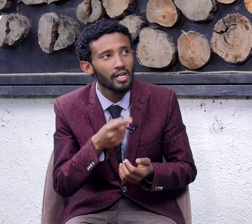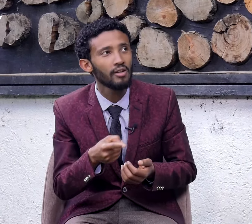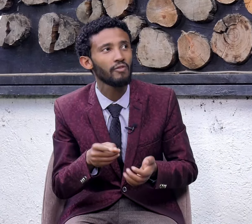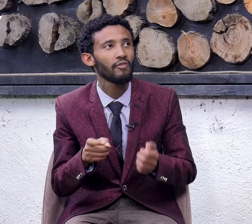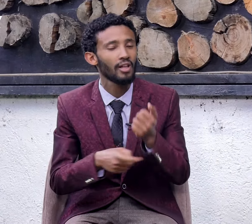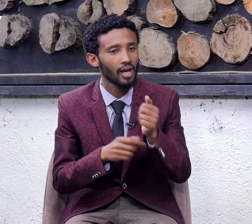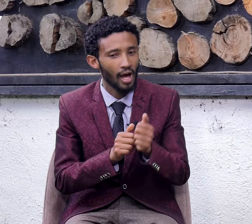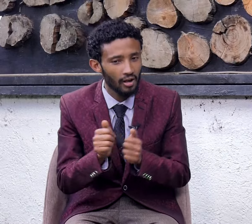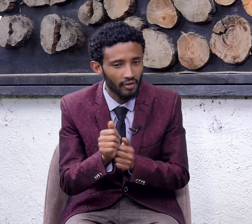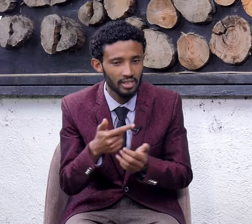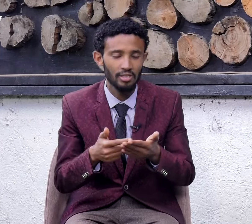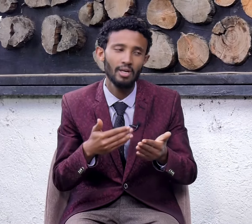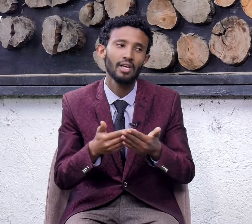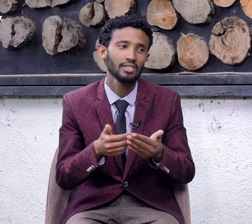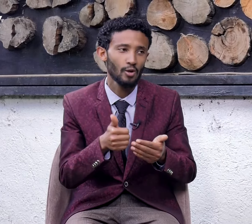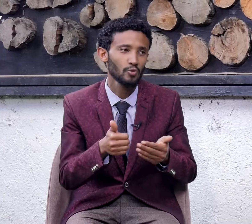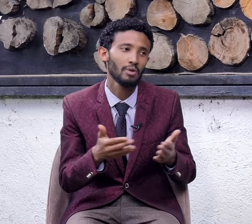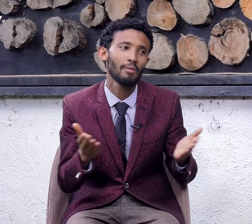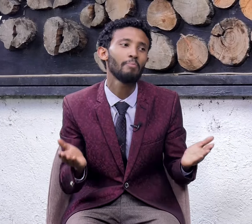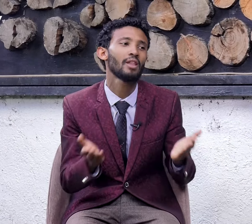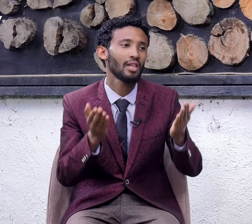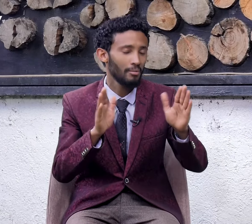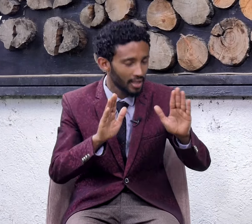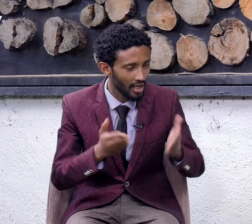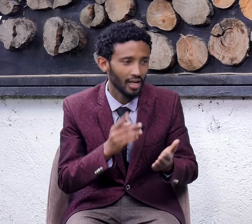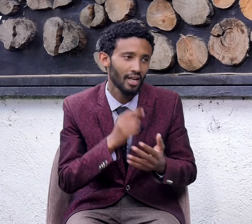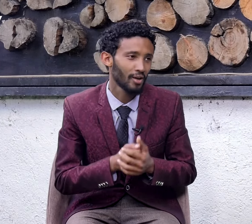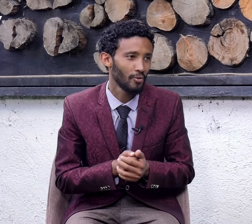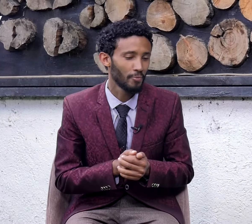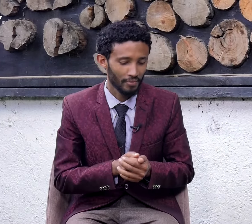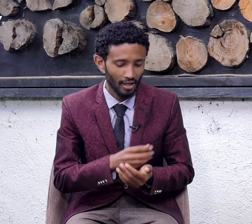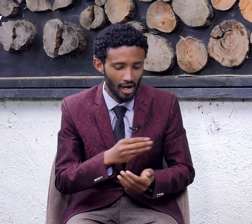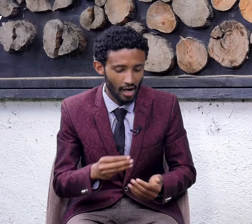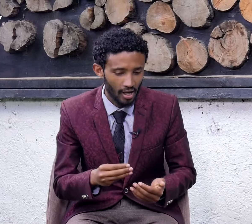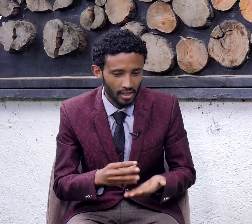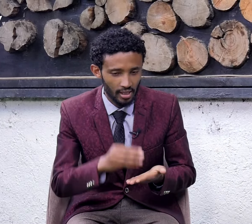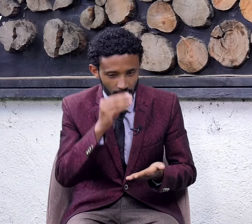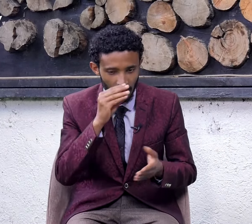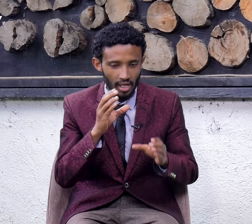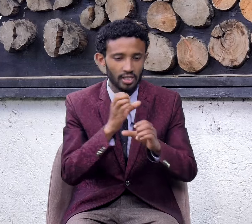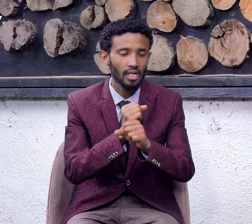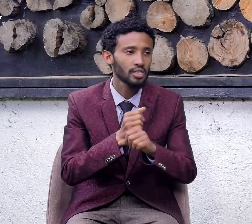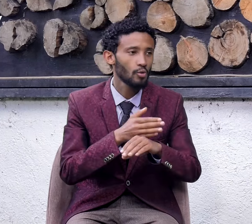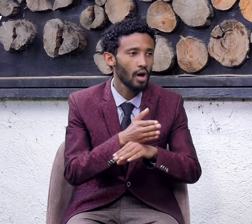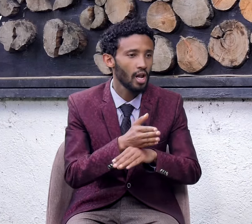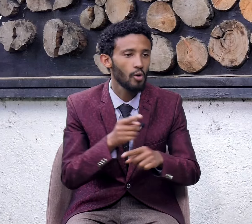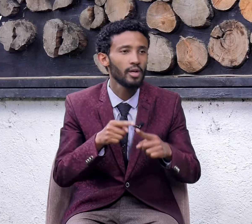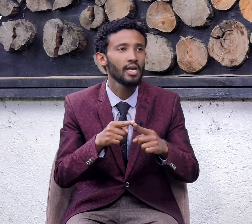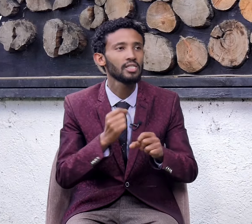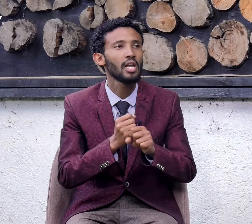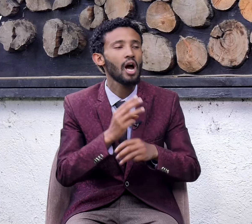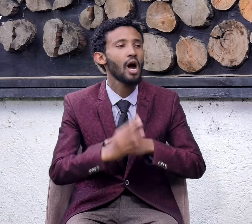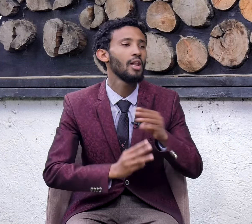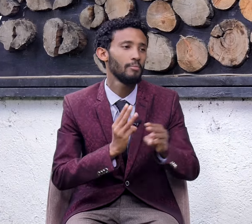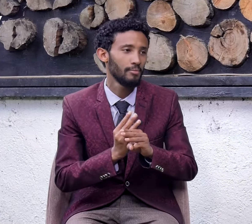እና ያንን ፈተና አልፈ እዚህ መድረስ ራሱ በጣም ይበረታታ የሚደነቀ ነገር ነው። እና ትምህርት ከጨረስክ በኋላ